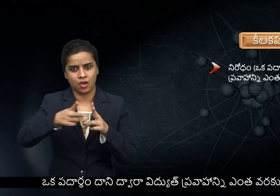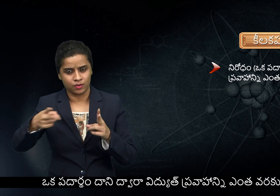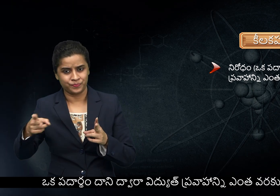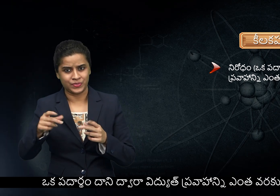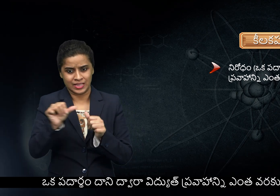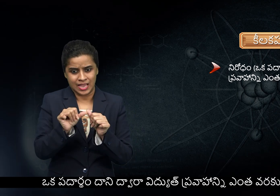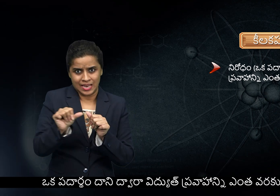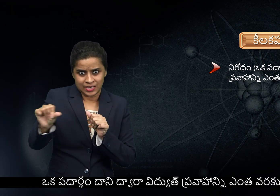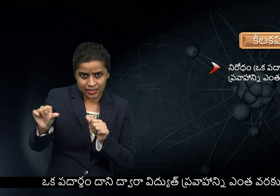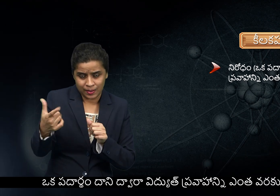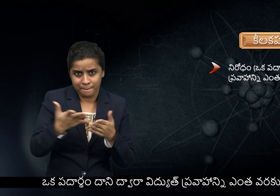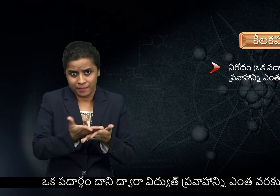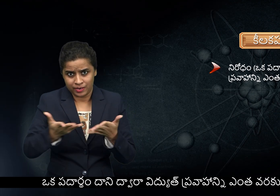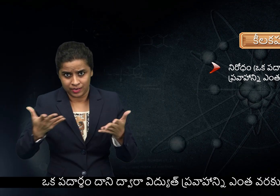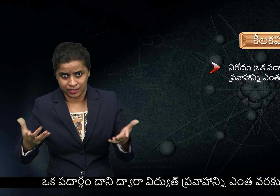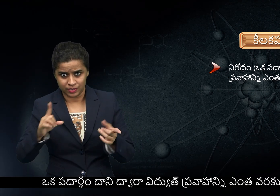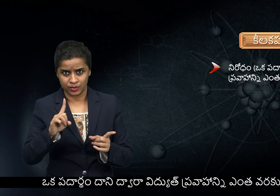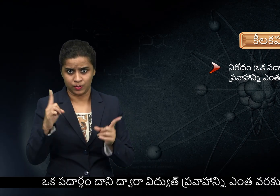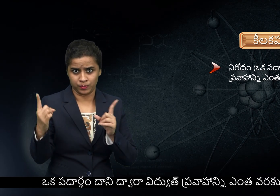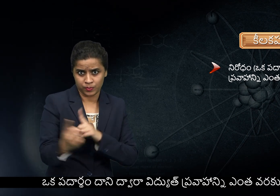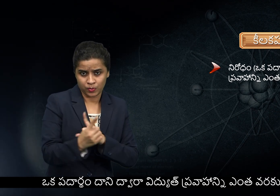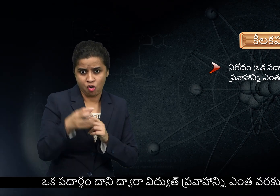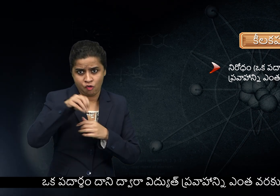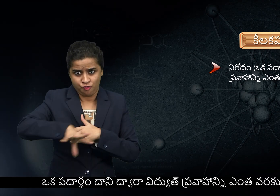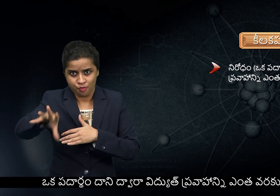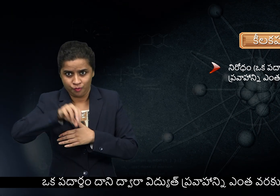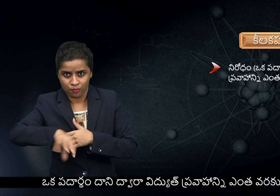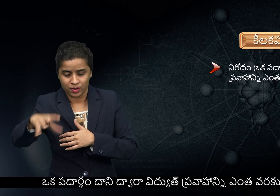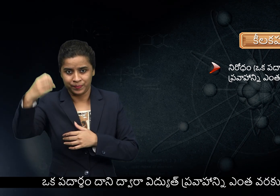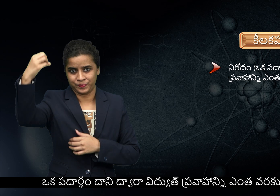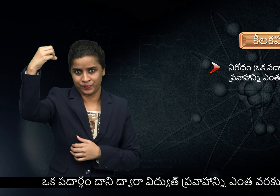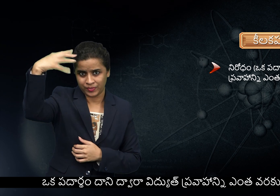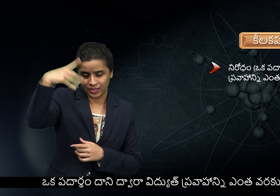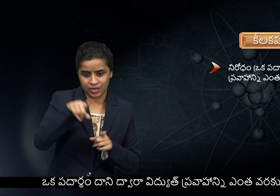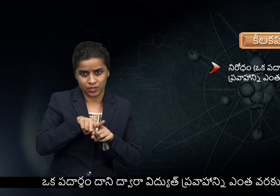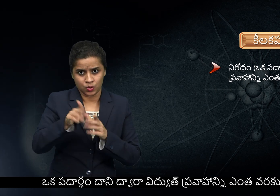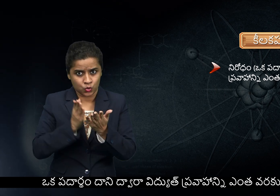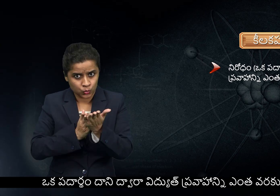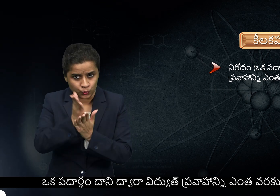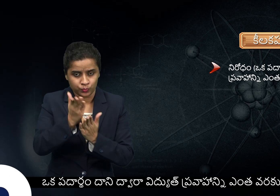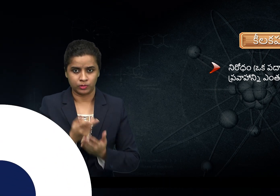ఒక పదార్థం దాని ద్వారా విద్యుత్ ప్రవాహాన్ని ఎంతవరకు వ్యతిరేకిస్తుంది?